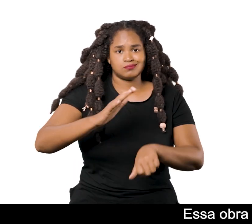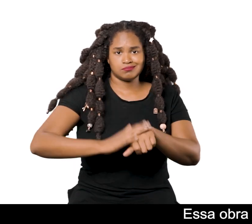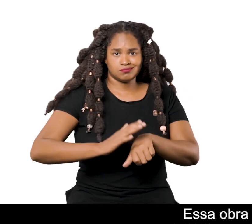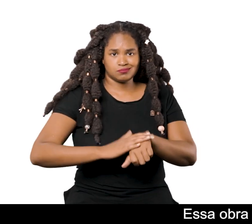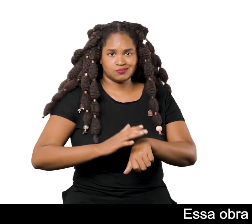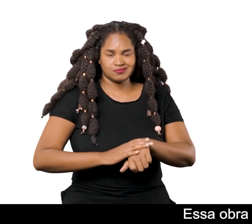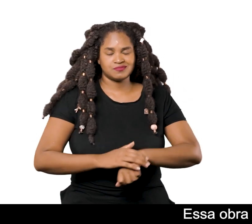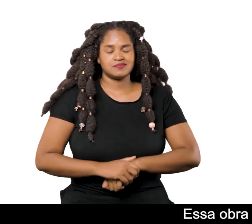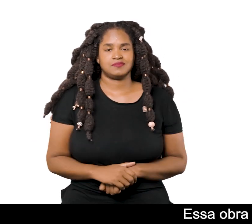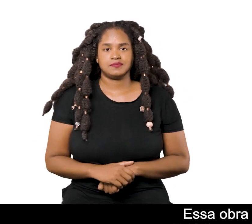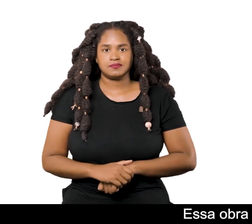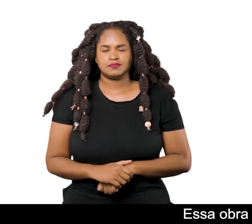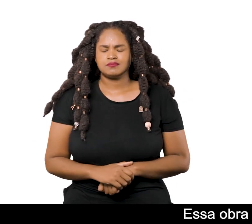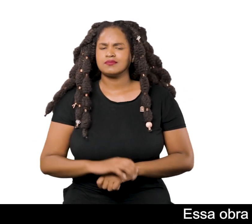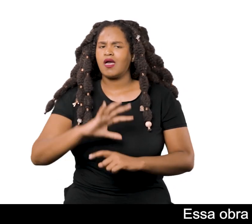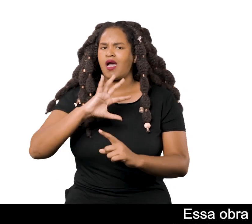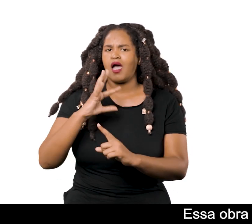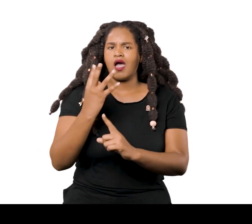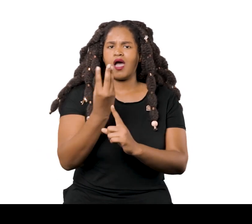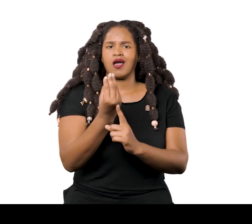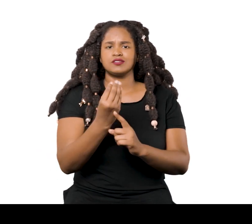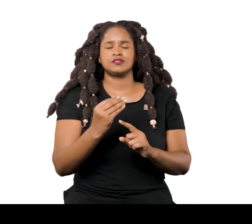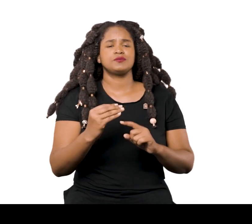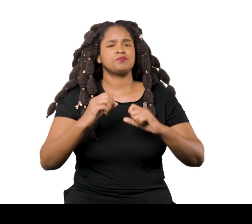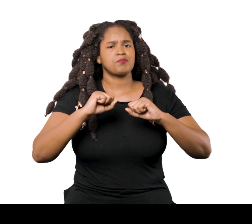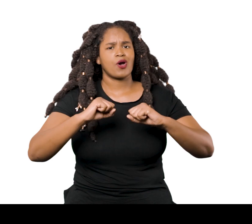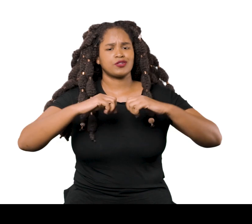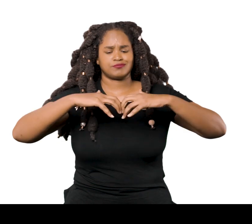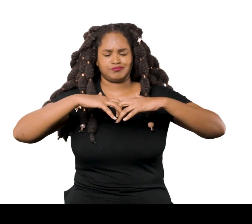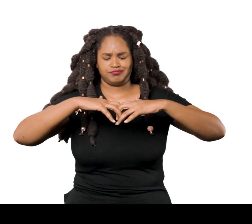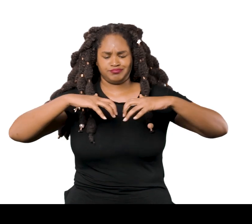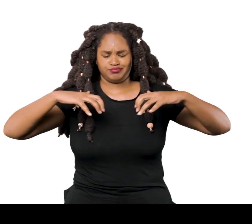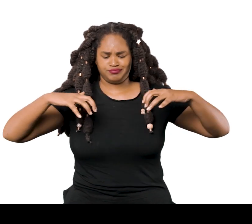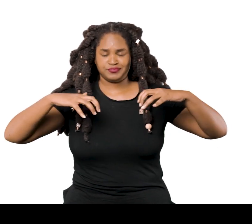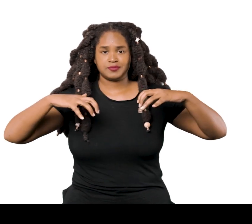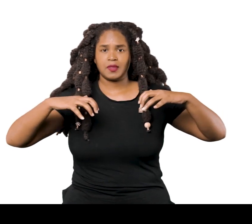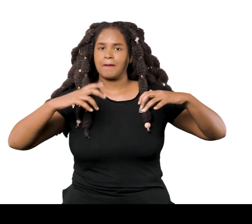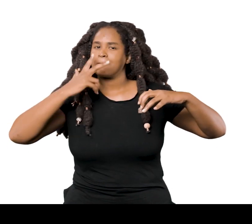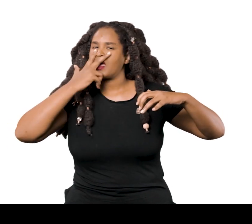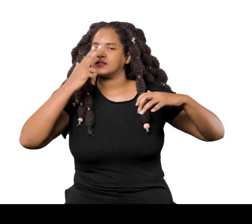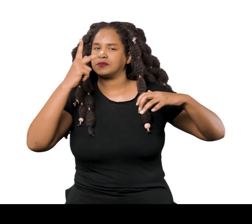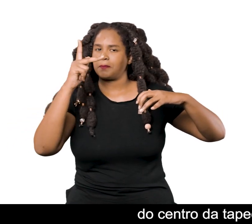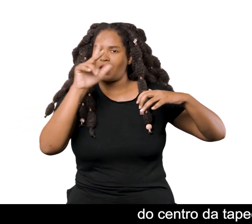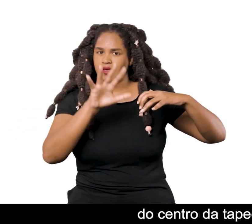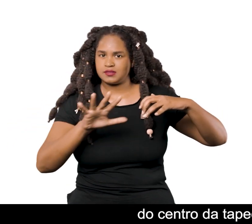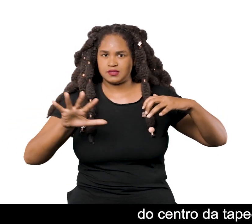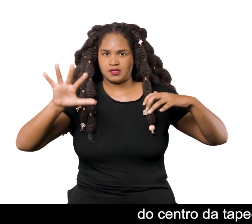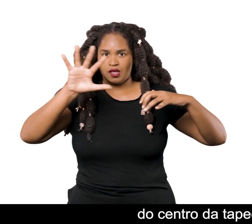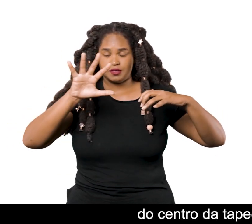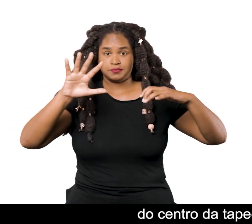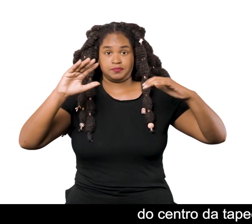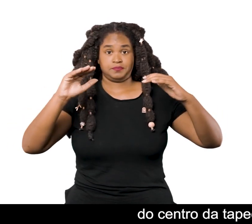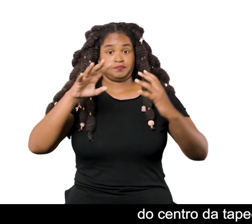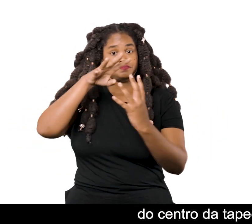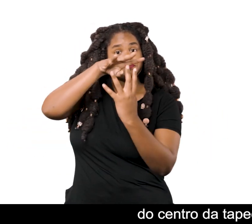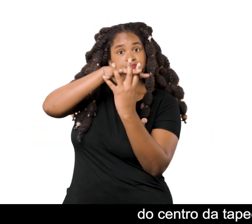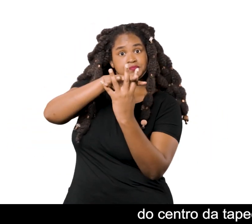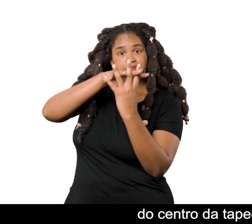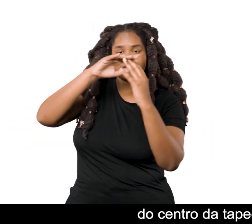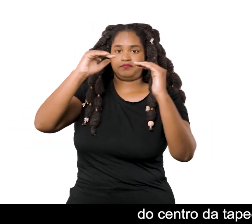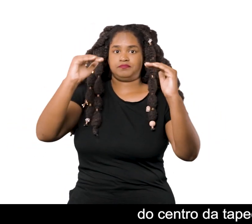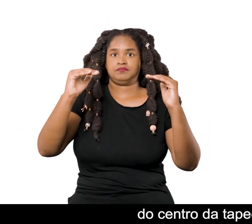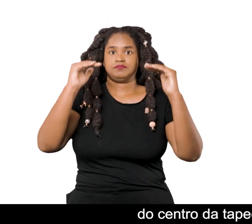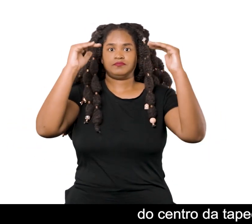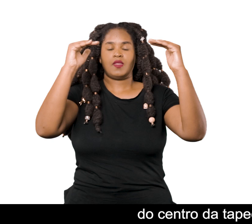Essa obra pode ser dividida em 2 planos, como uma paisagem. A parte superior, do centro da tapeçaria para